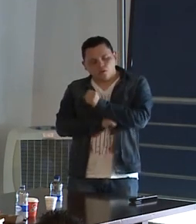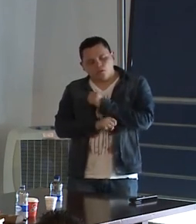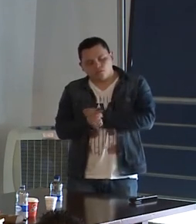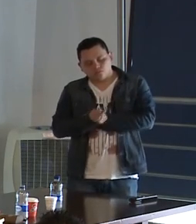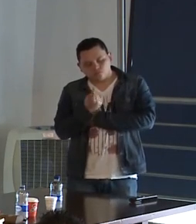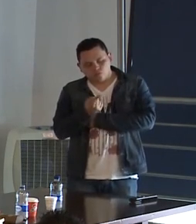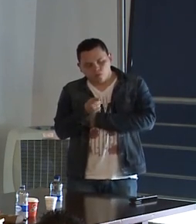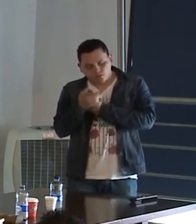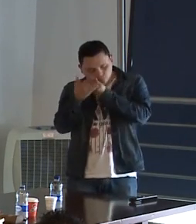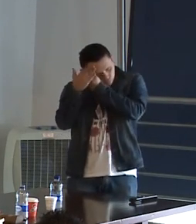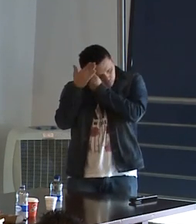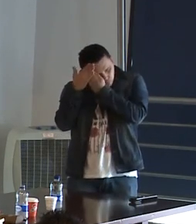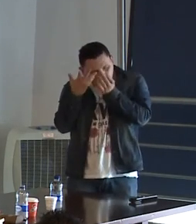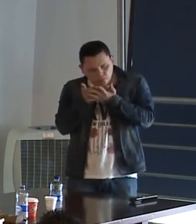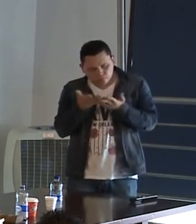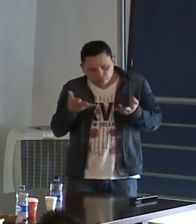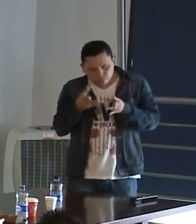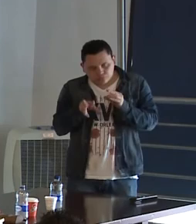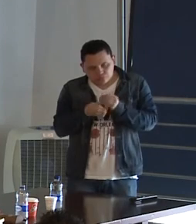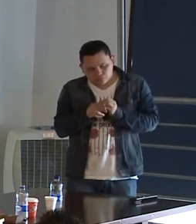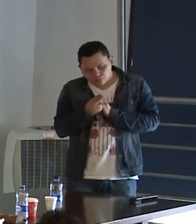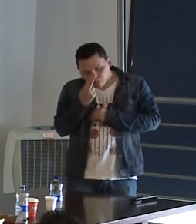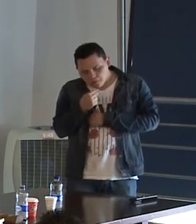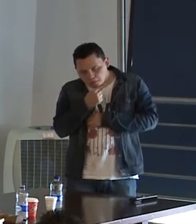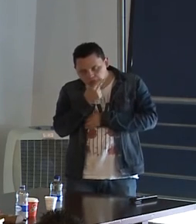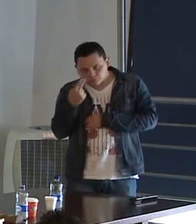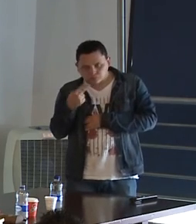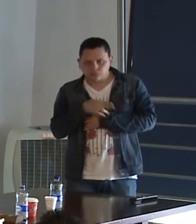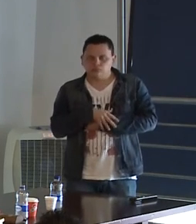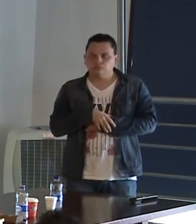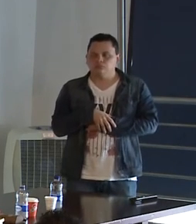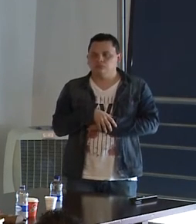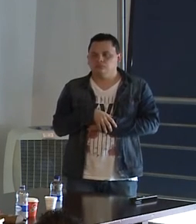solo sabiduría, sino mucho compromiso.